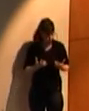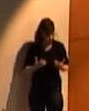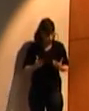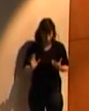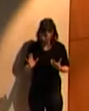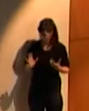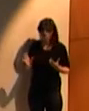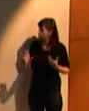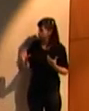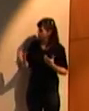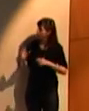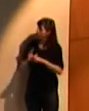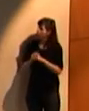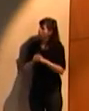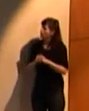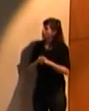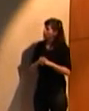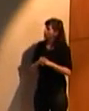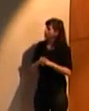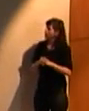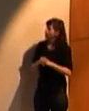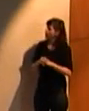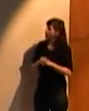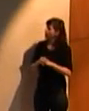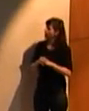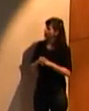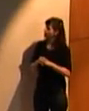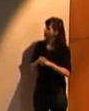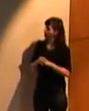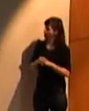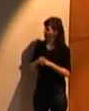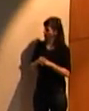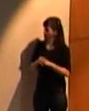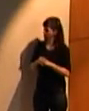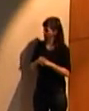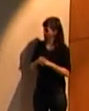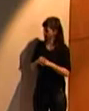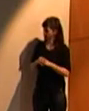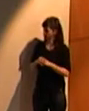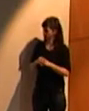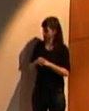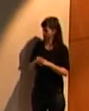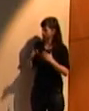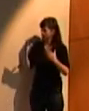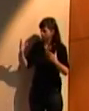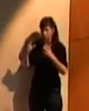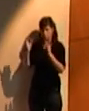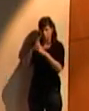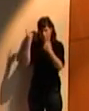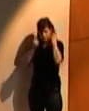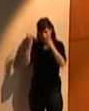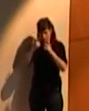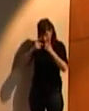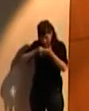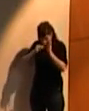Alors, du coup, on a voulu quand même, pour qu'on puisse savoir techniquement comment on allait le faire,